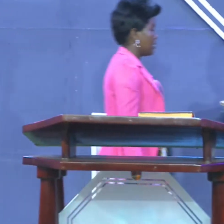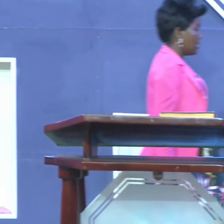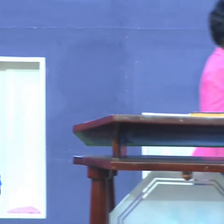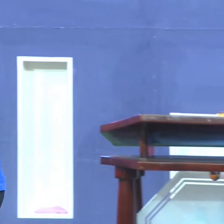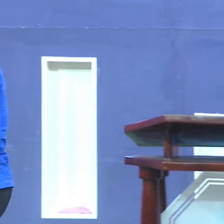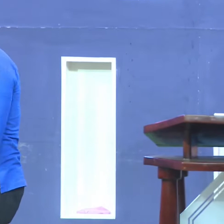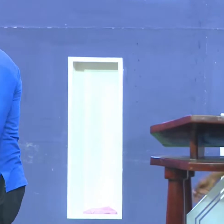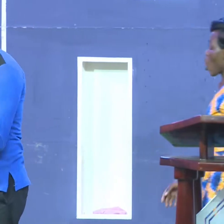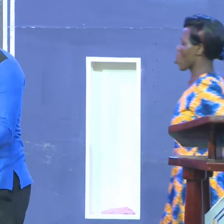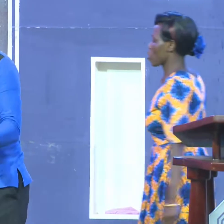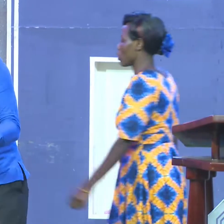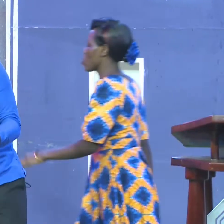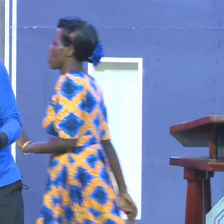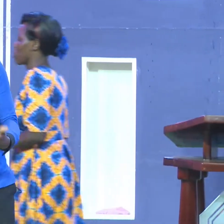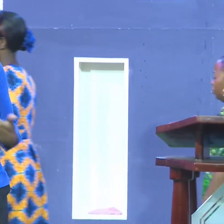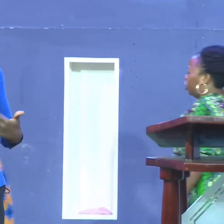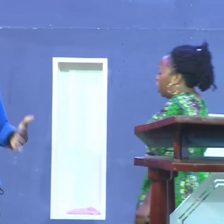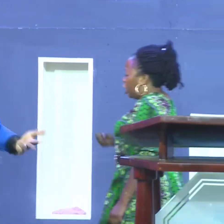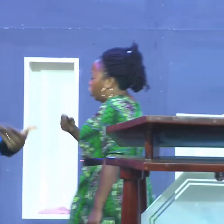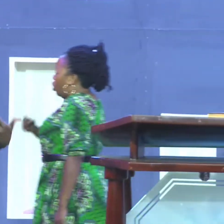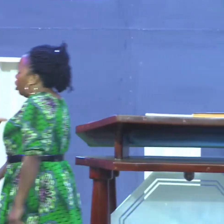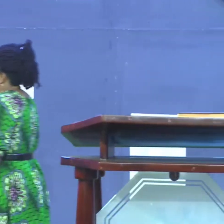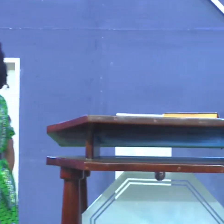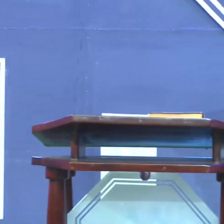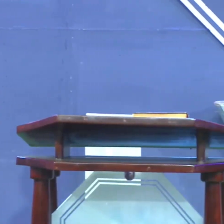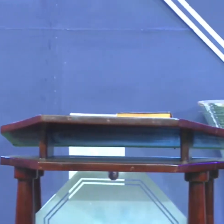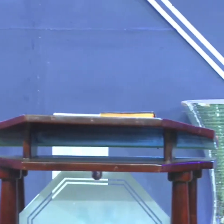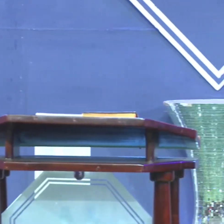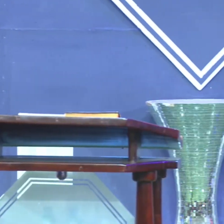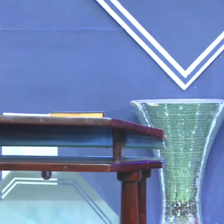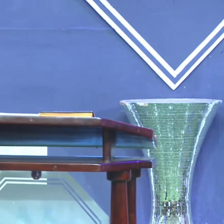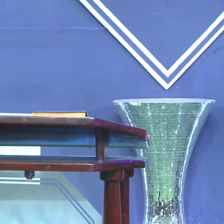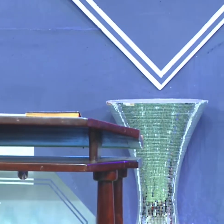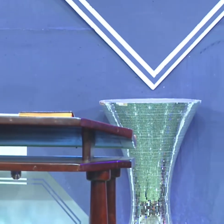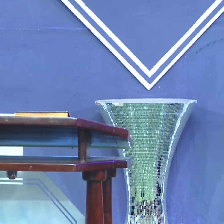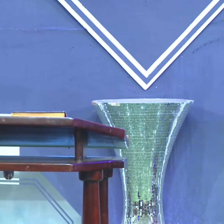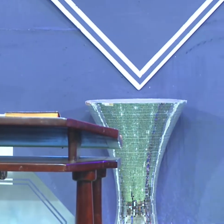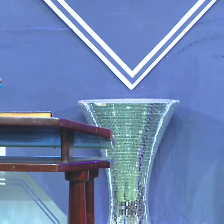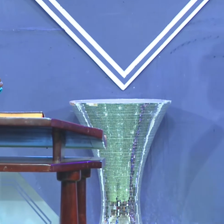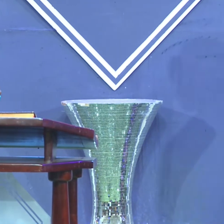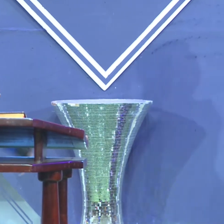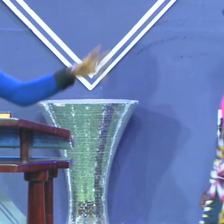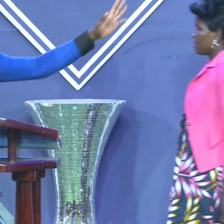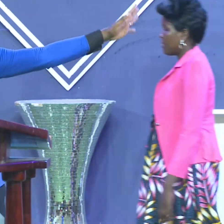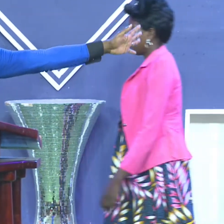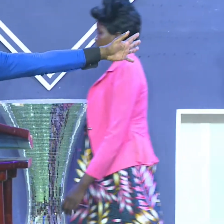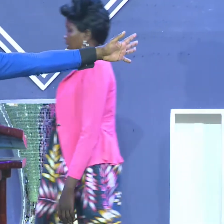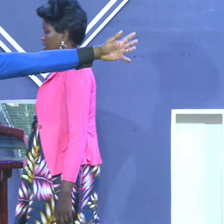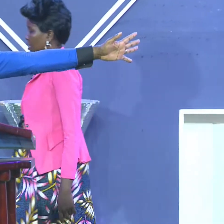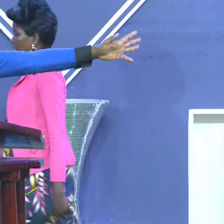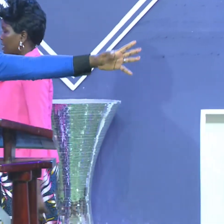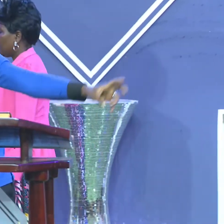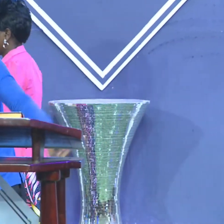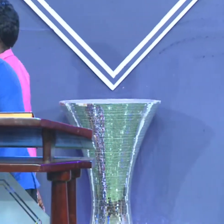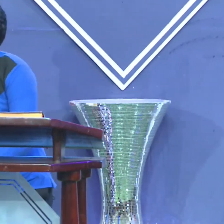moje mikono nyange mukama Na ye mikono nyange ibande vikwata kwa mukama Angate vitambula Encholu walero mukama Onunule emili